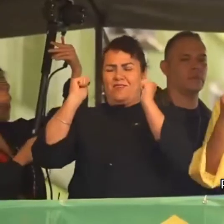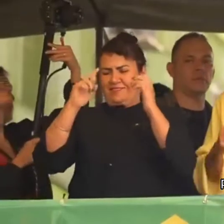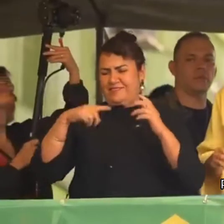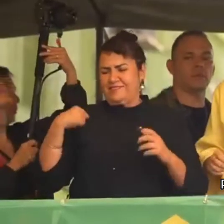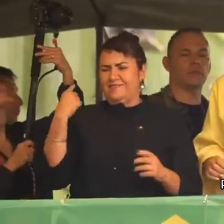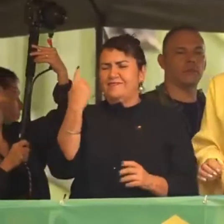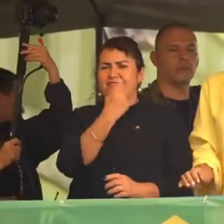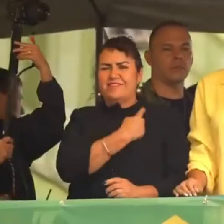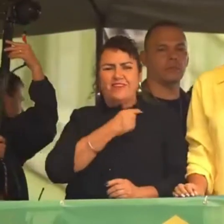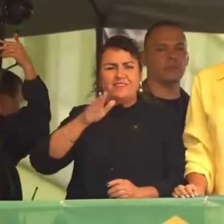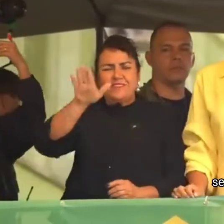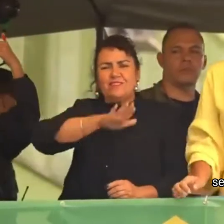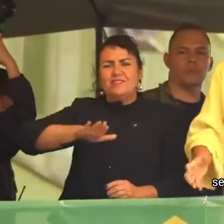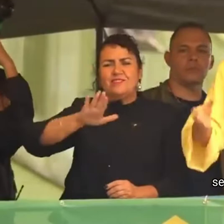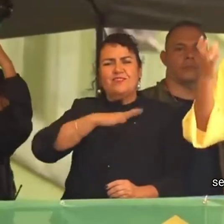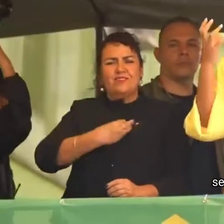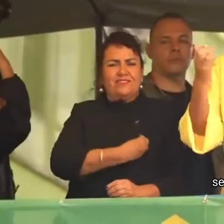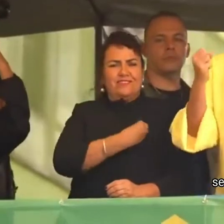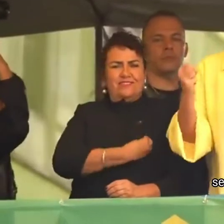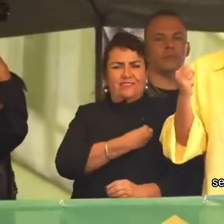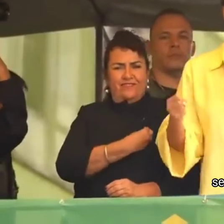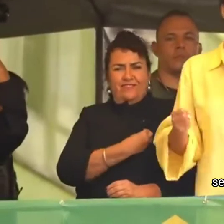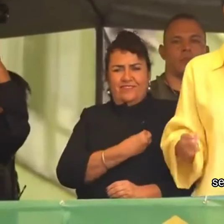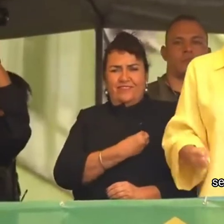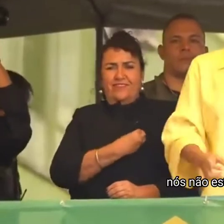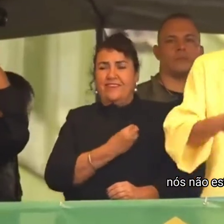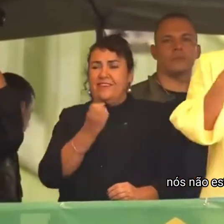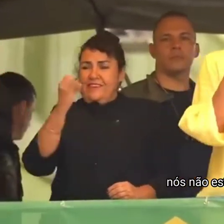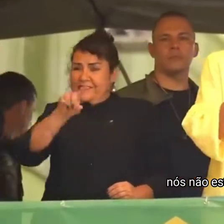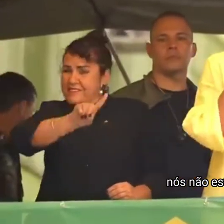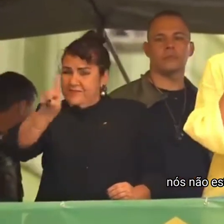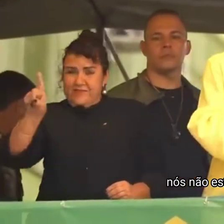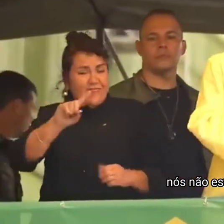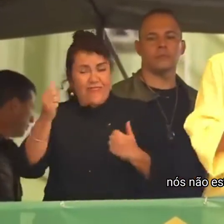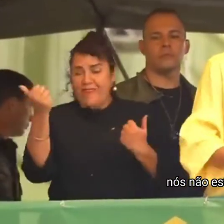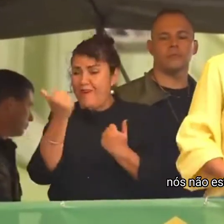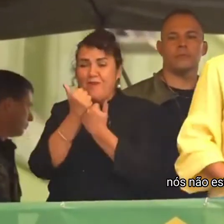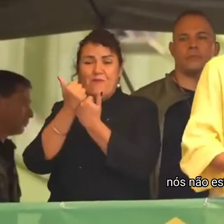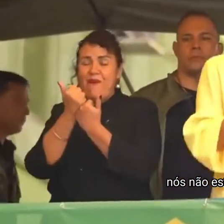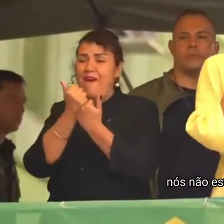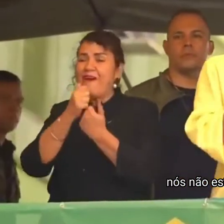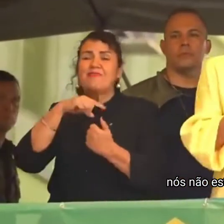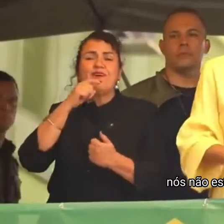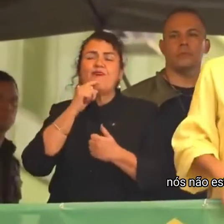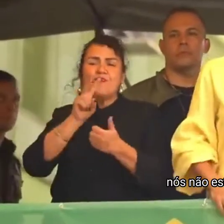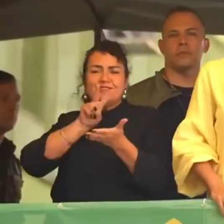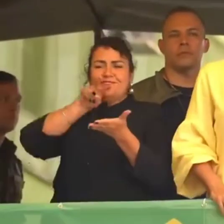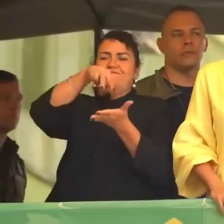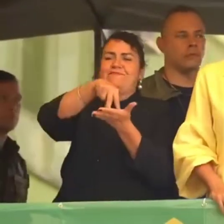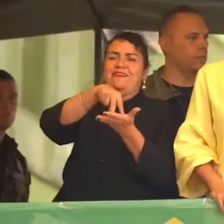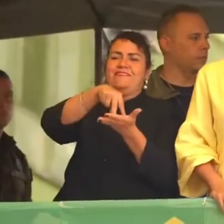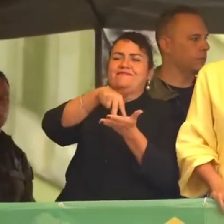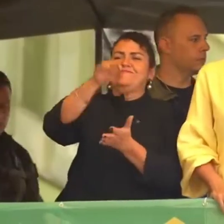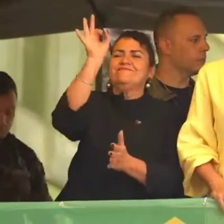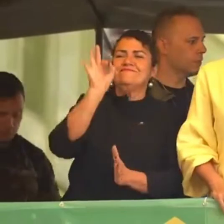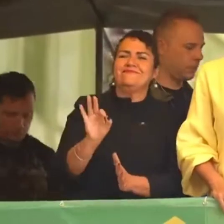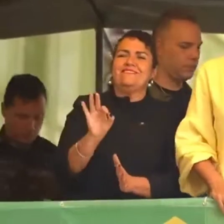as nossas vidas. Sem a força de vocês, nós não estaríamos de pé, com